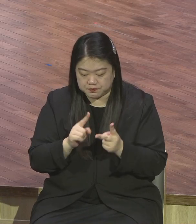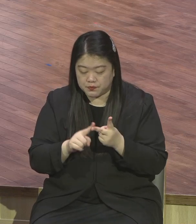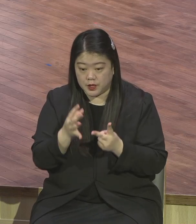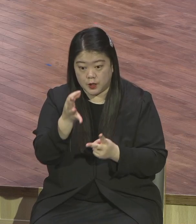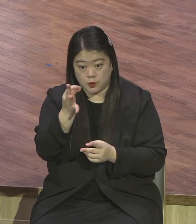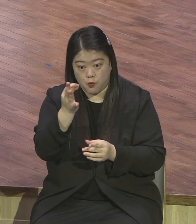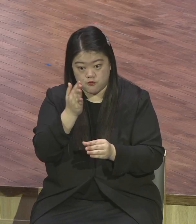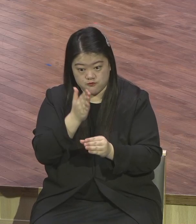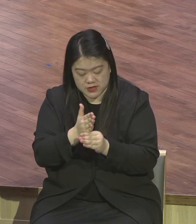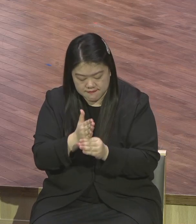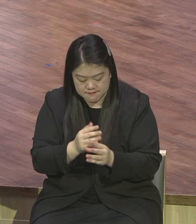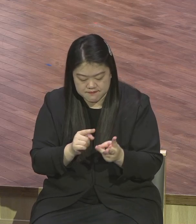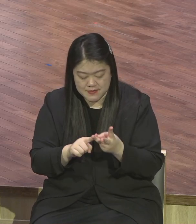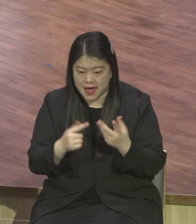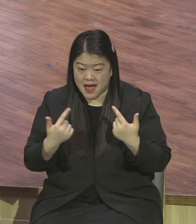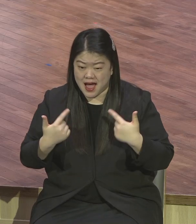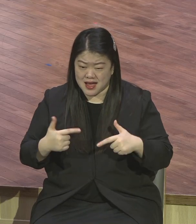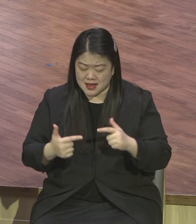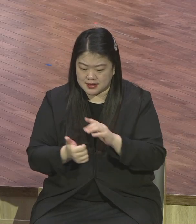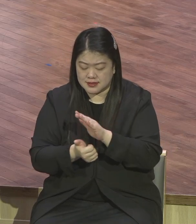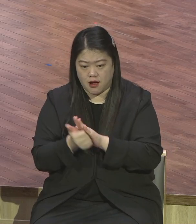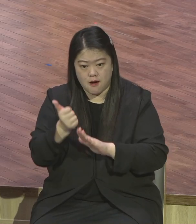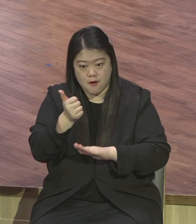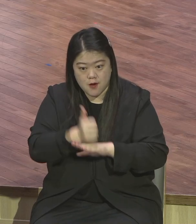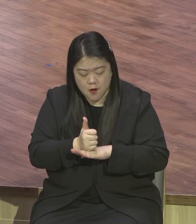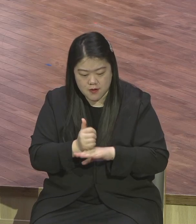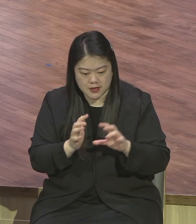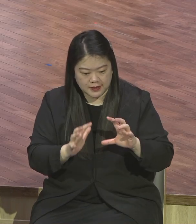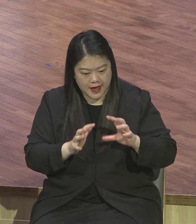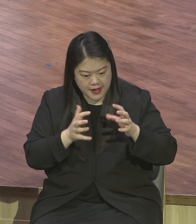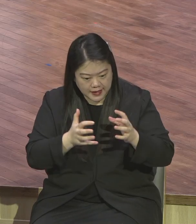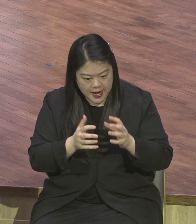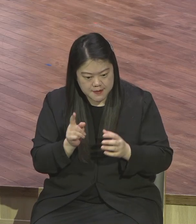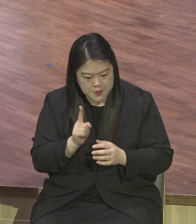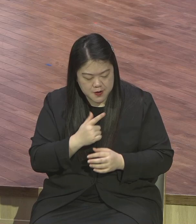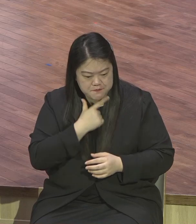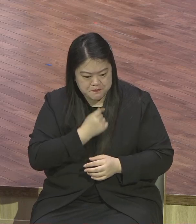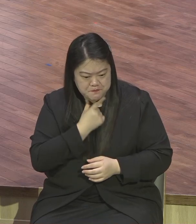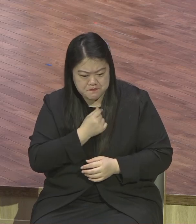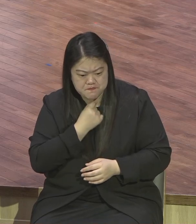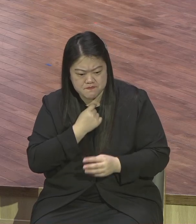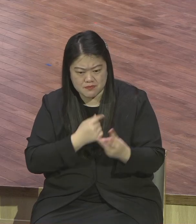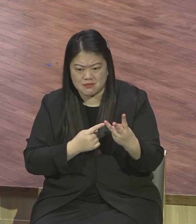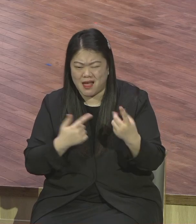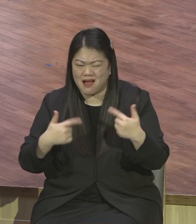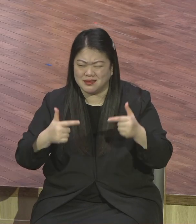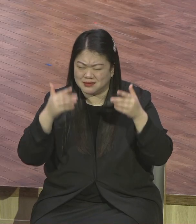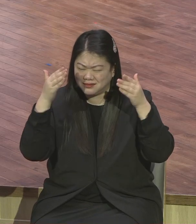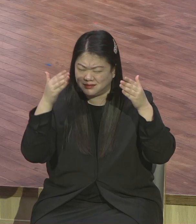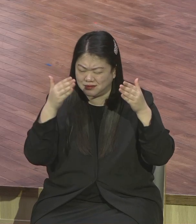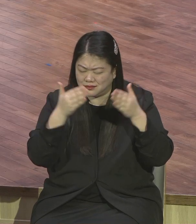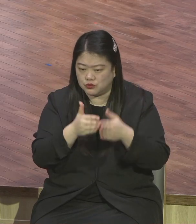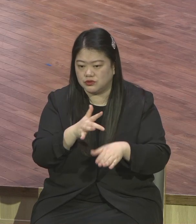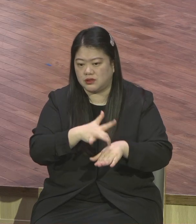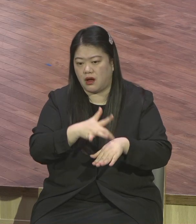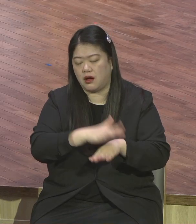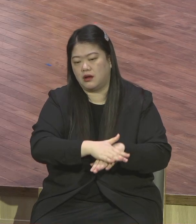중심입니다. 언제나 세상 성공, 인본주의 이렇게 딱 가게 돼